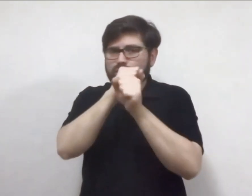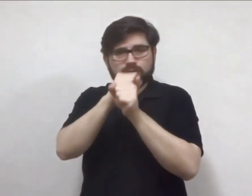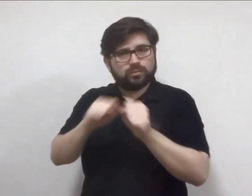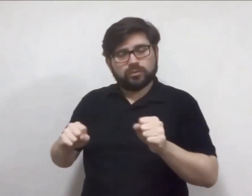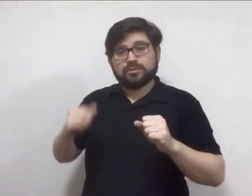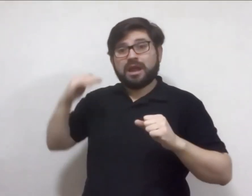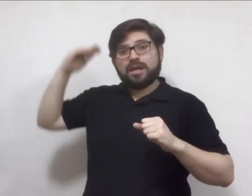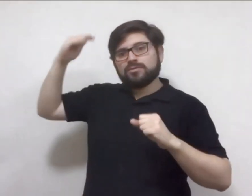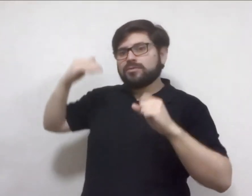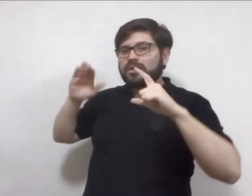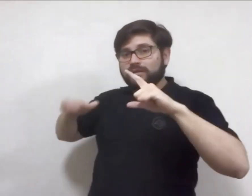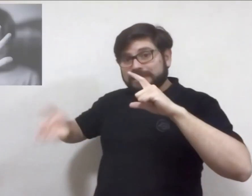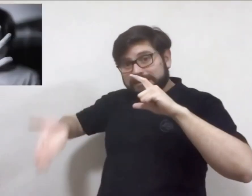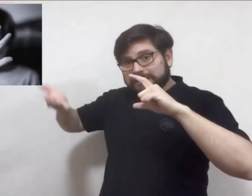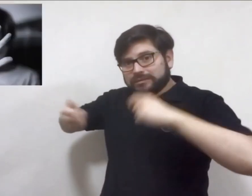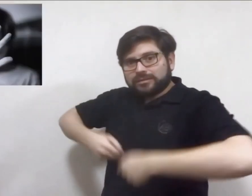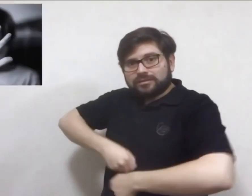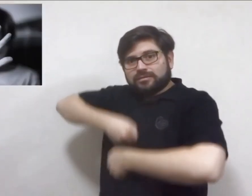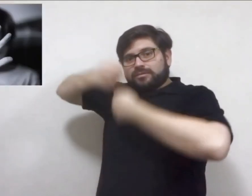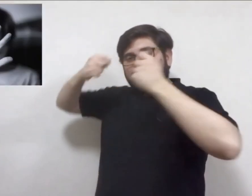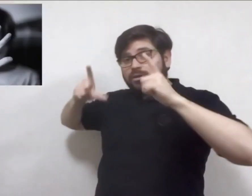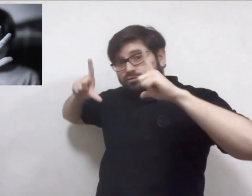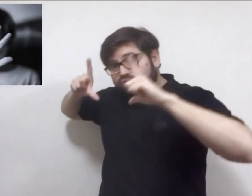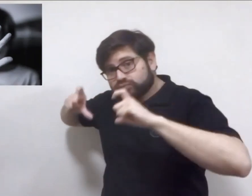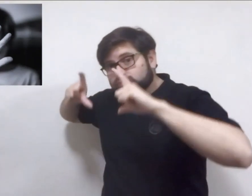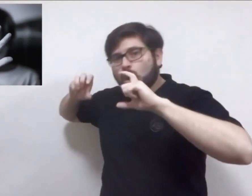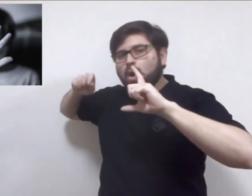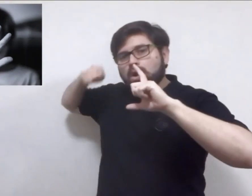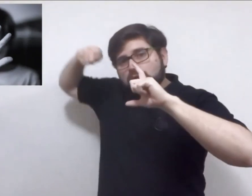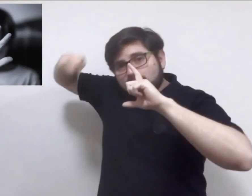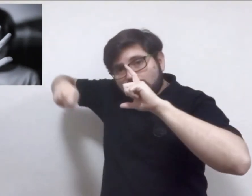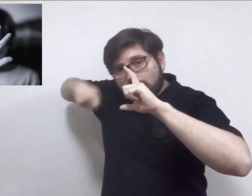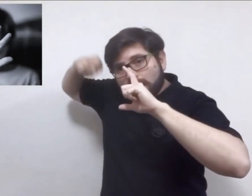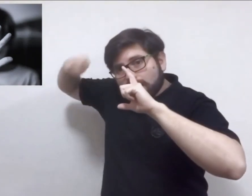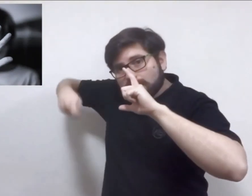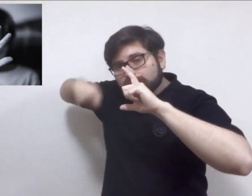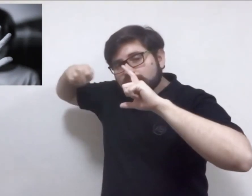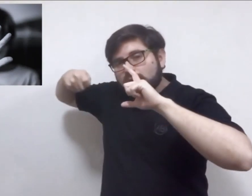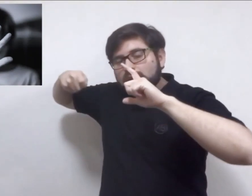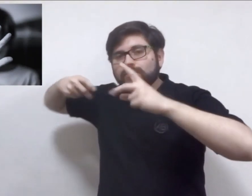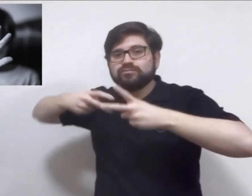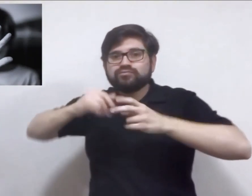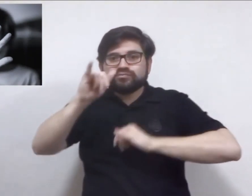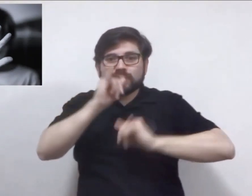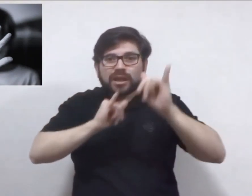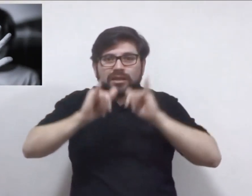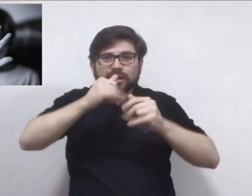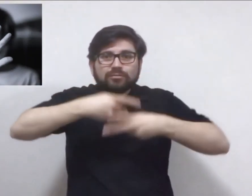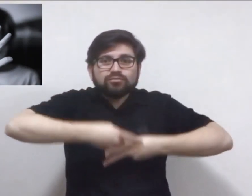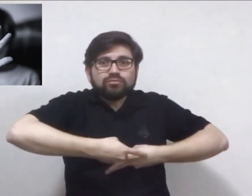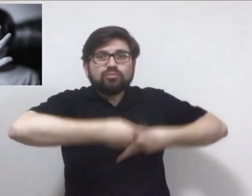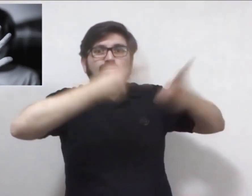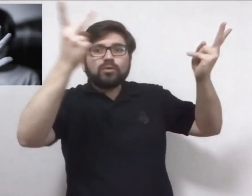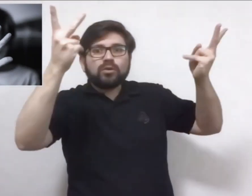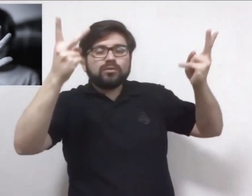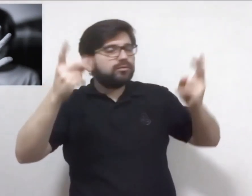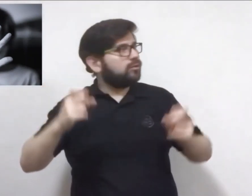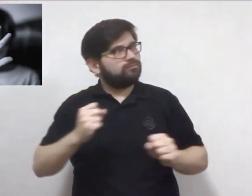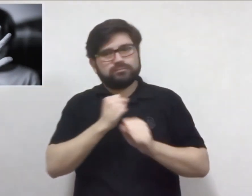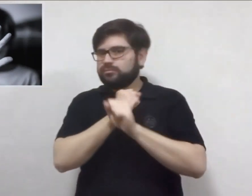También la ley dice que no se puede fotografiar o filmar en video a niños desnudos y eso